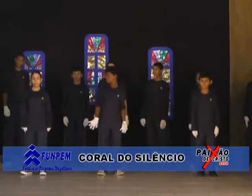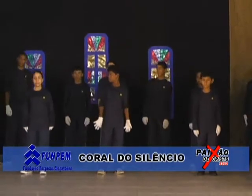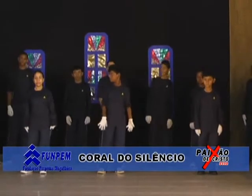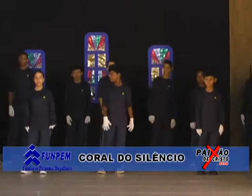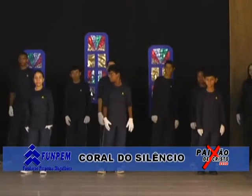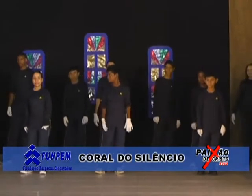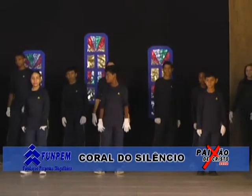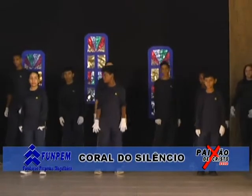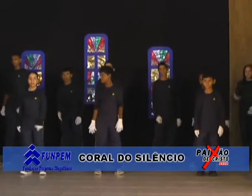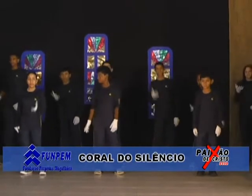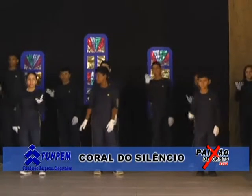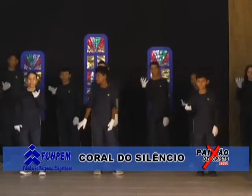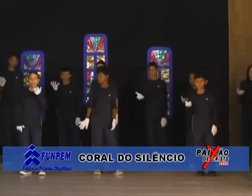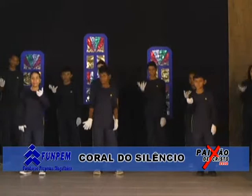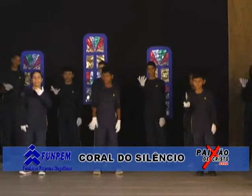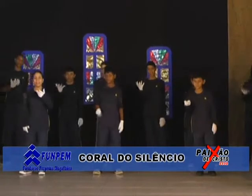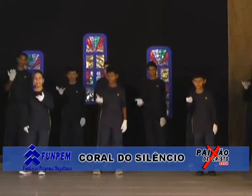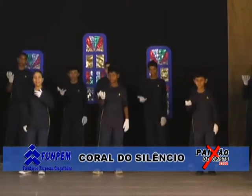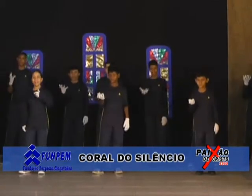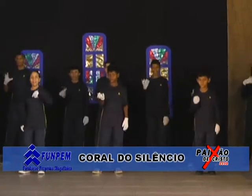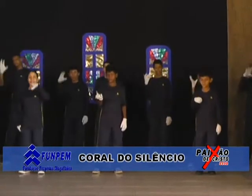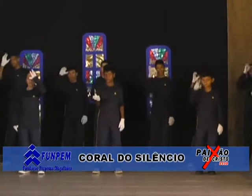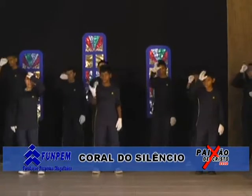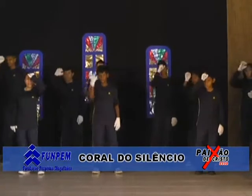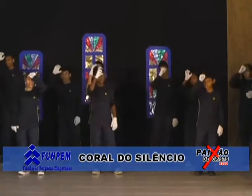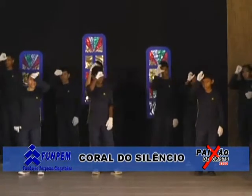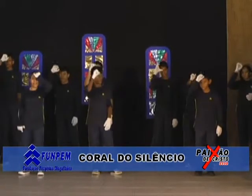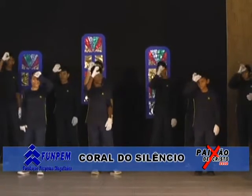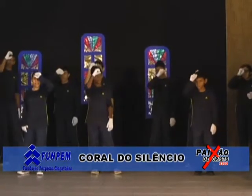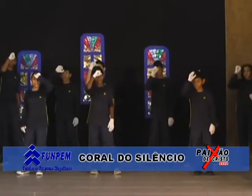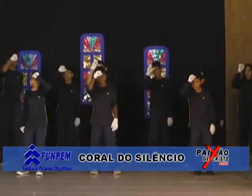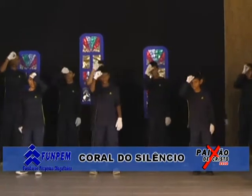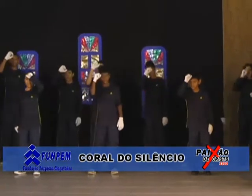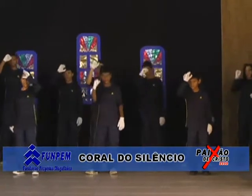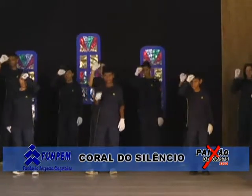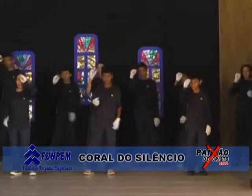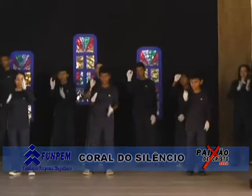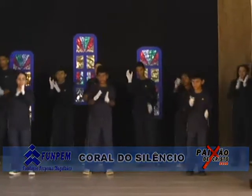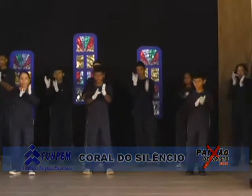Quero aprender com Jesus,